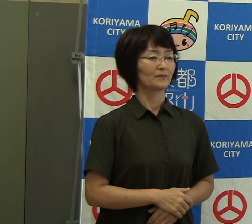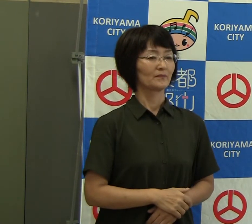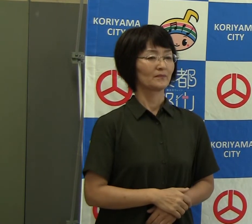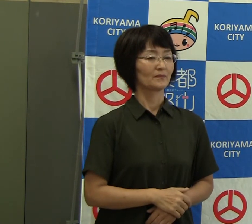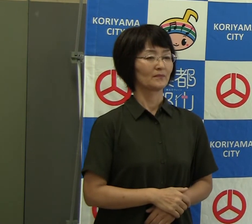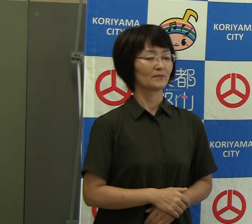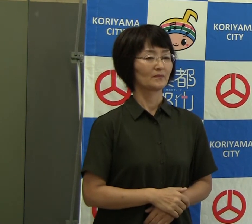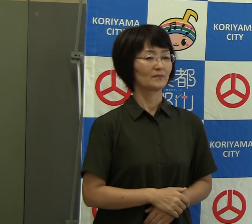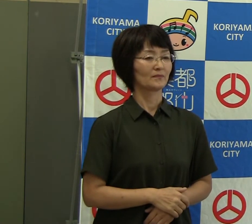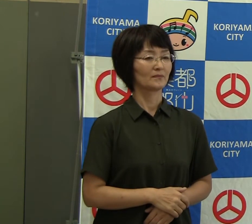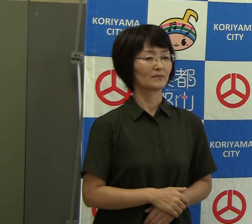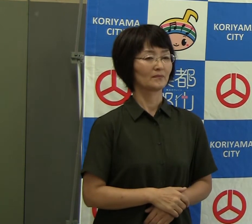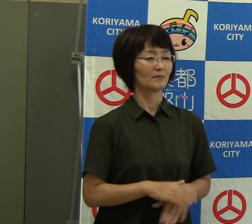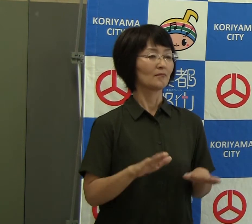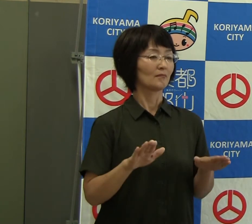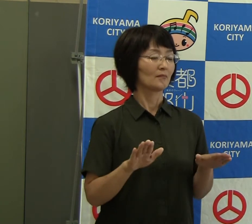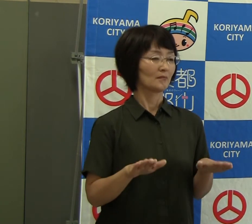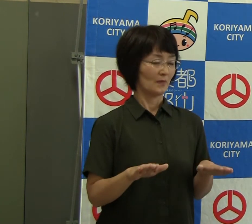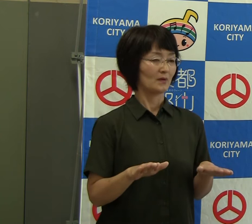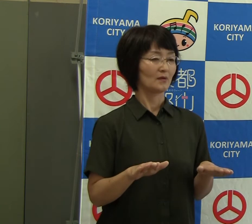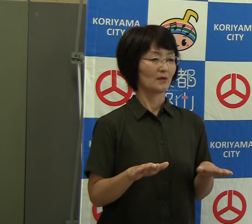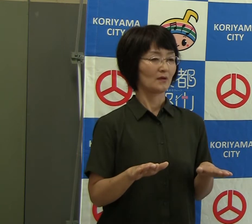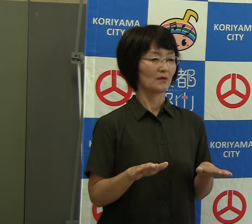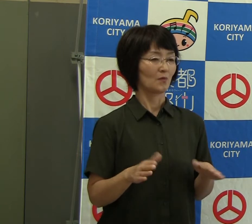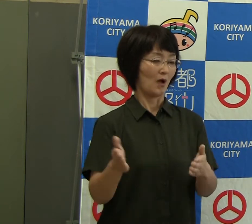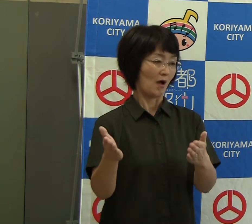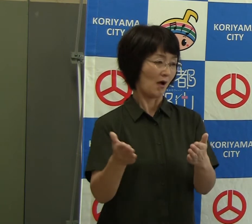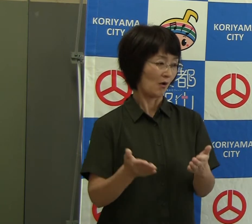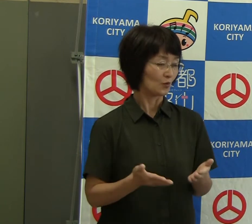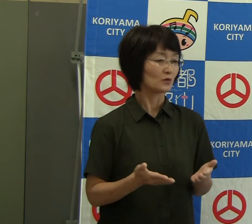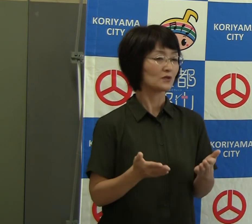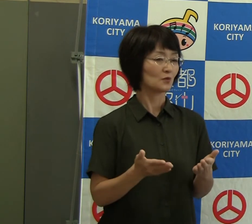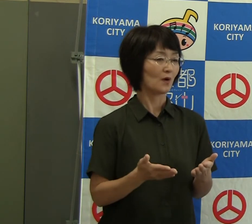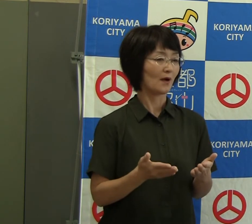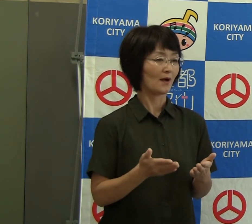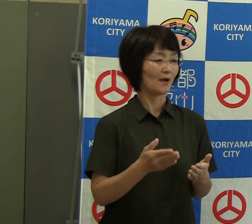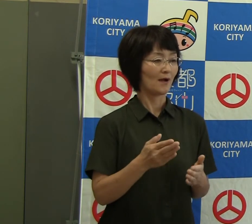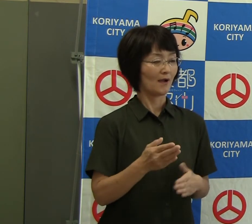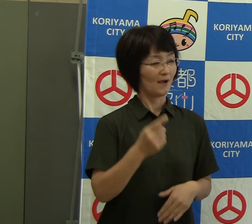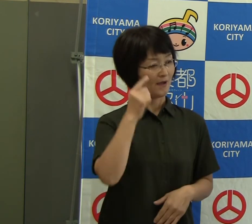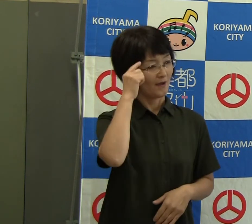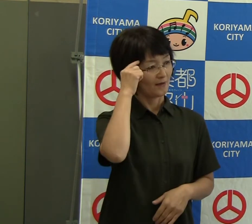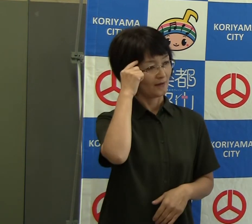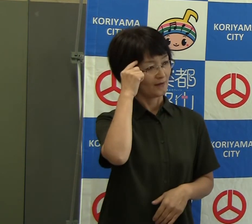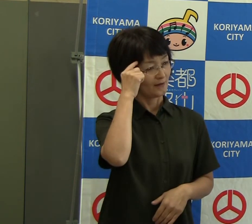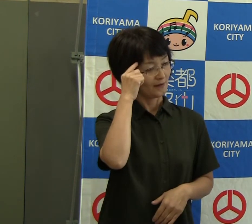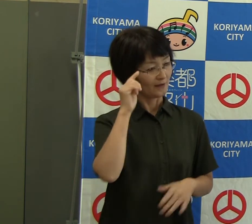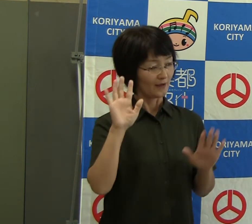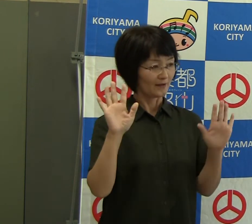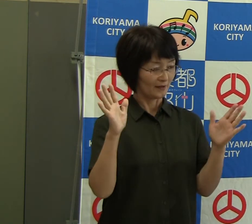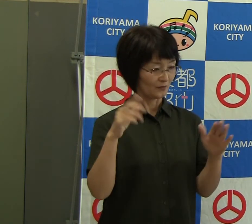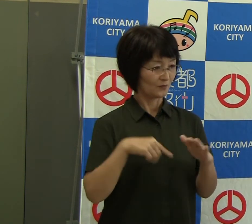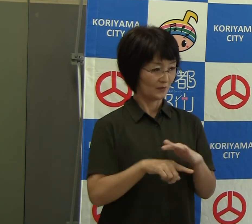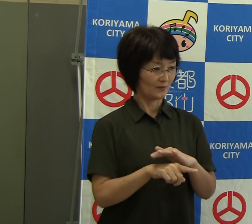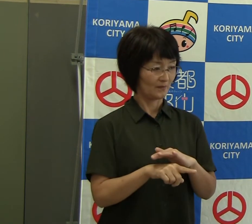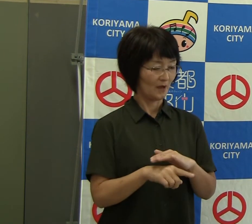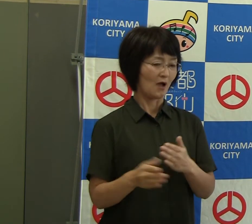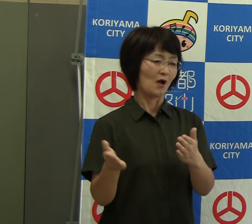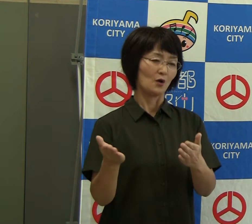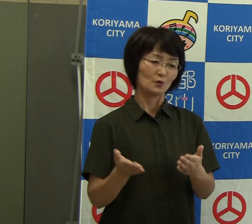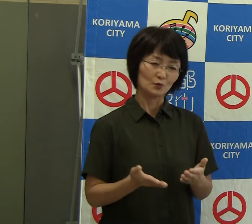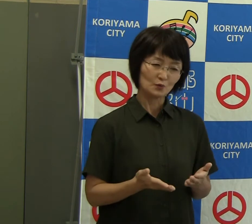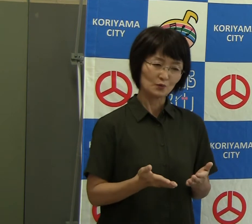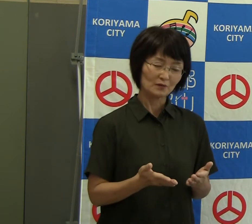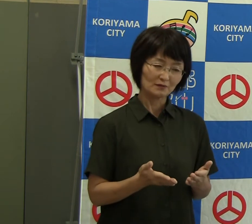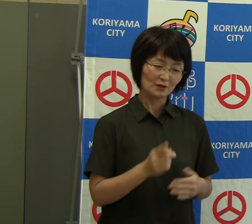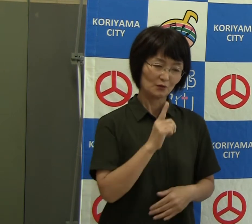そうすると現段階では、誘致は今のところは考えてないというところにしてよろしいですか。 誘致という性格の